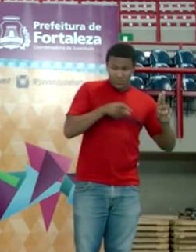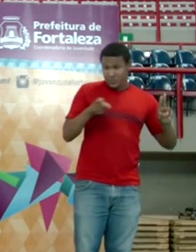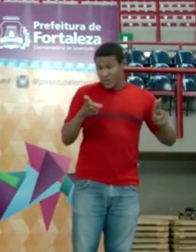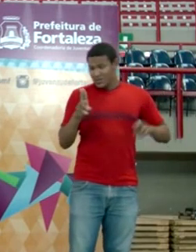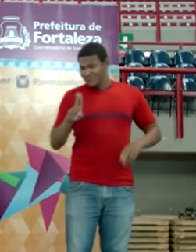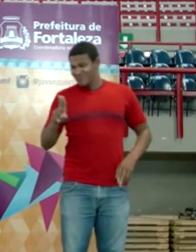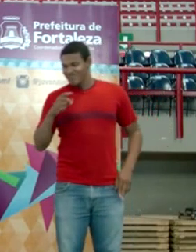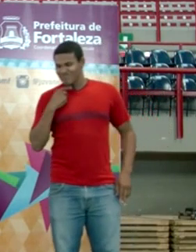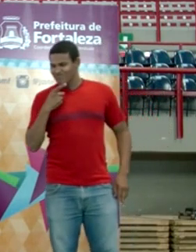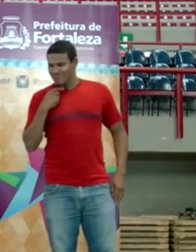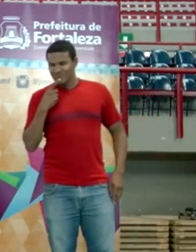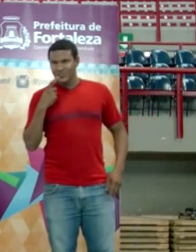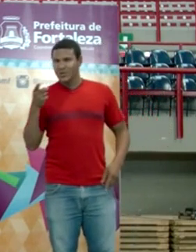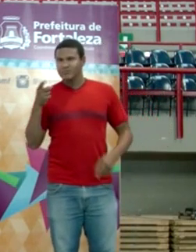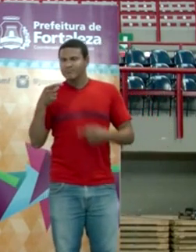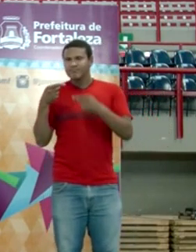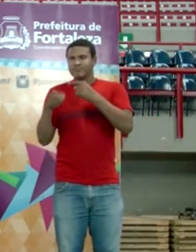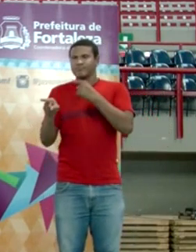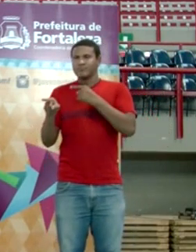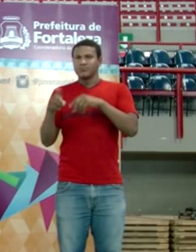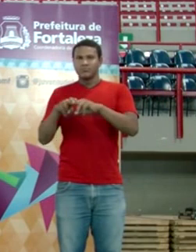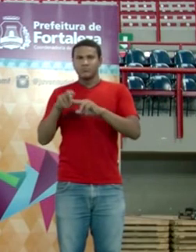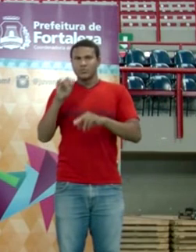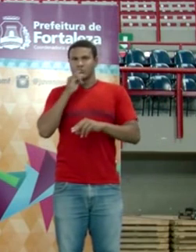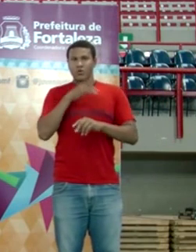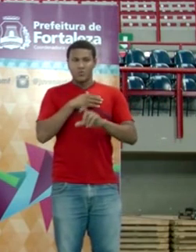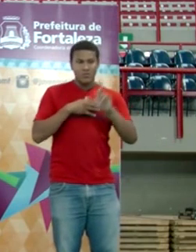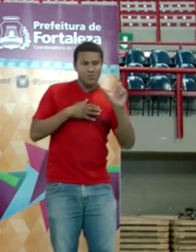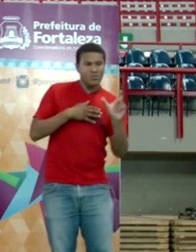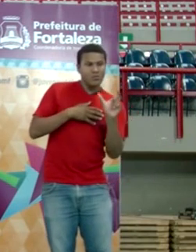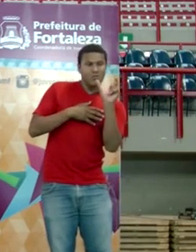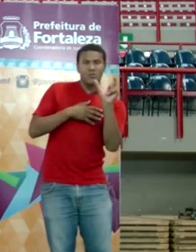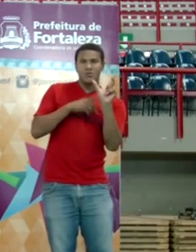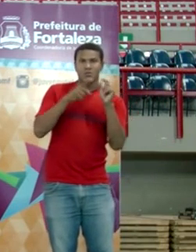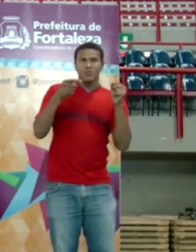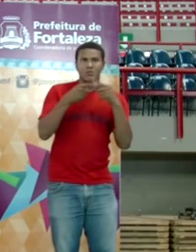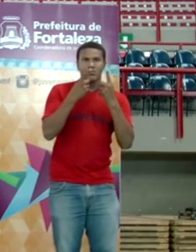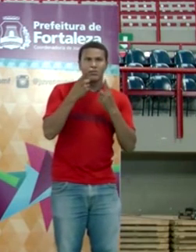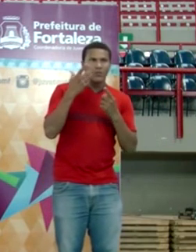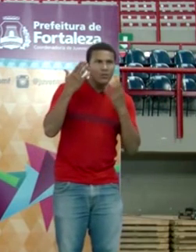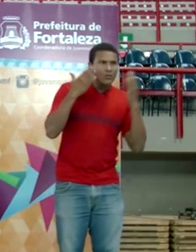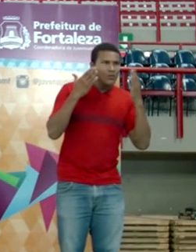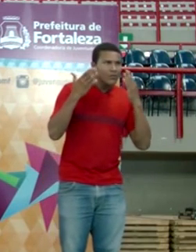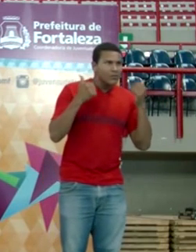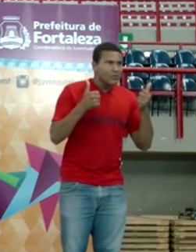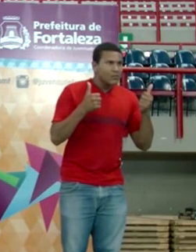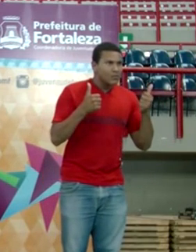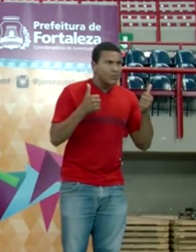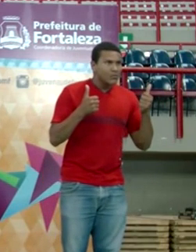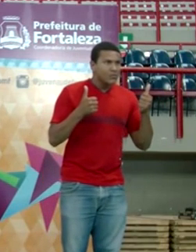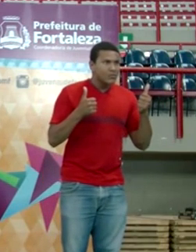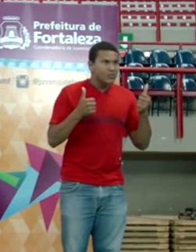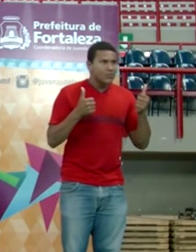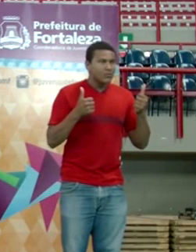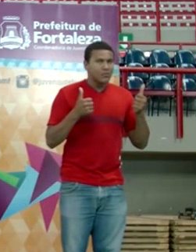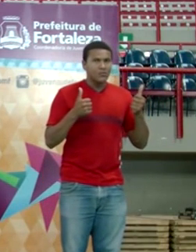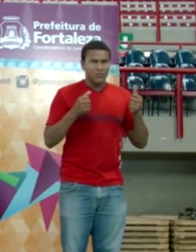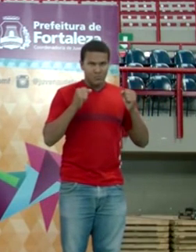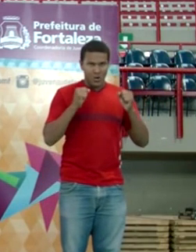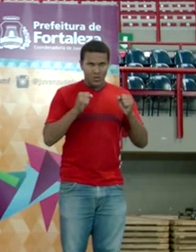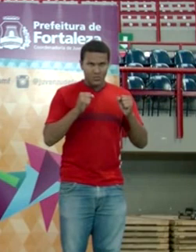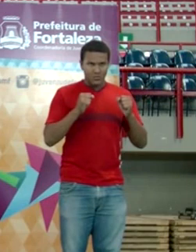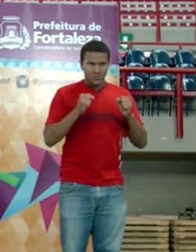só utilizou a palavra no meio da frase. Alguma dúvida quanto a isso? Posso